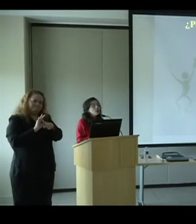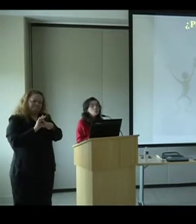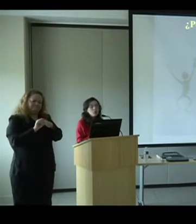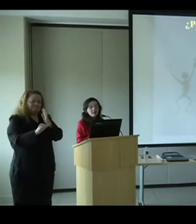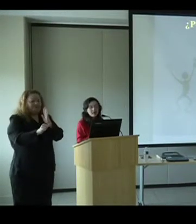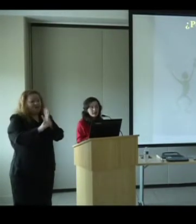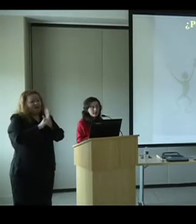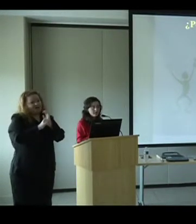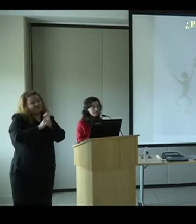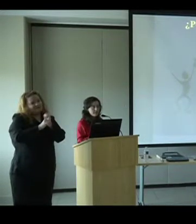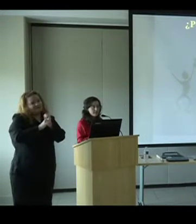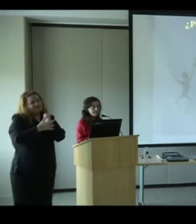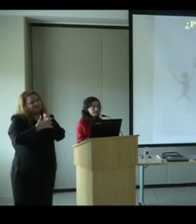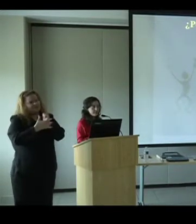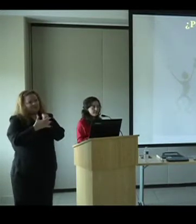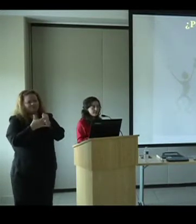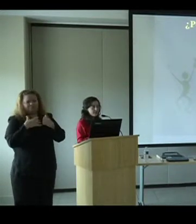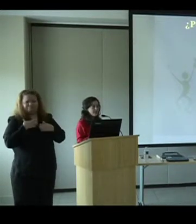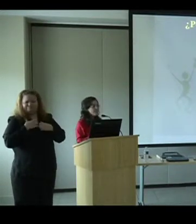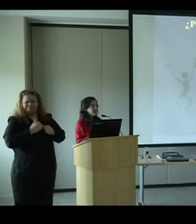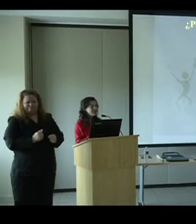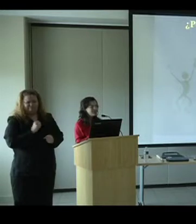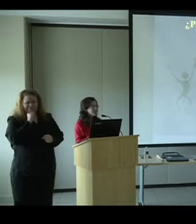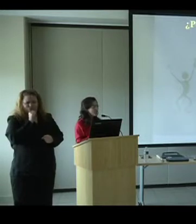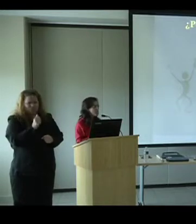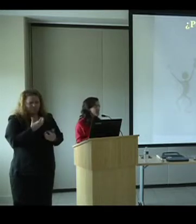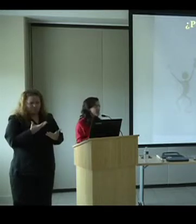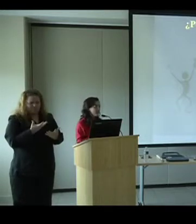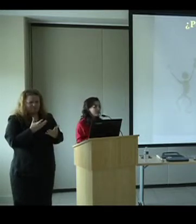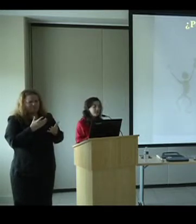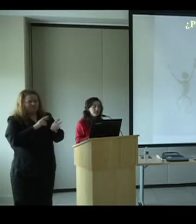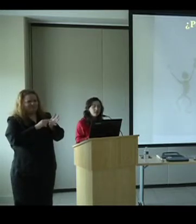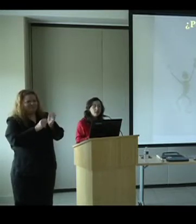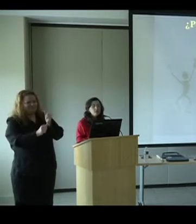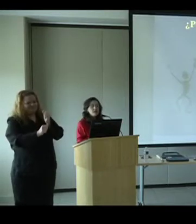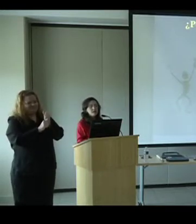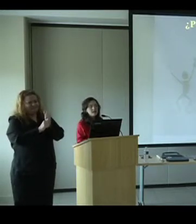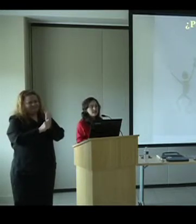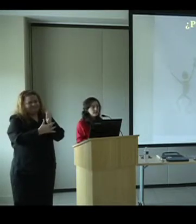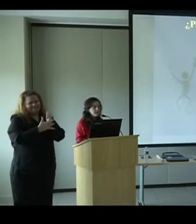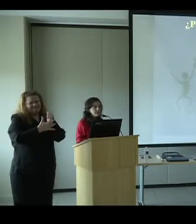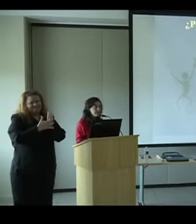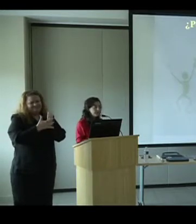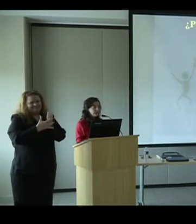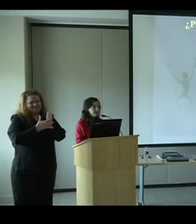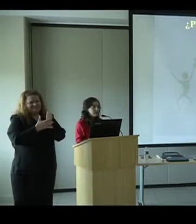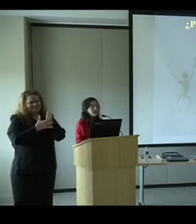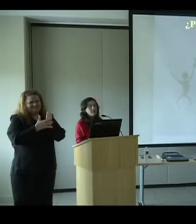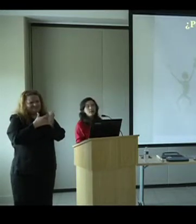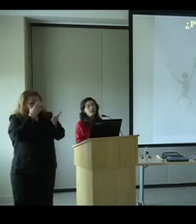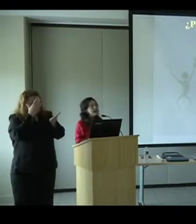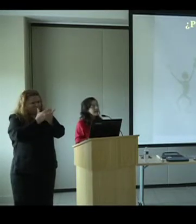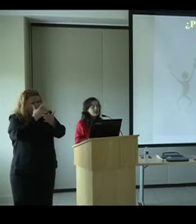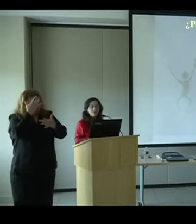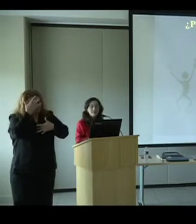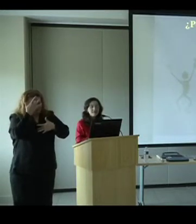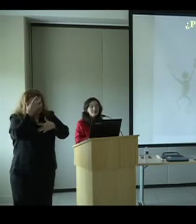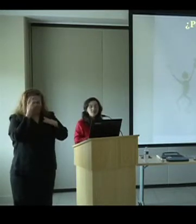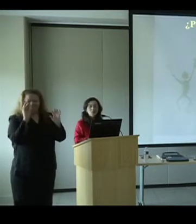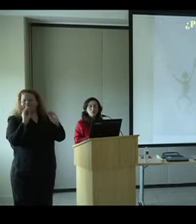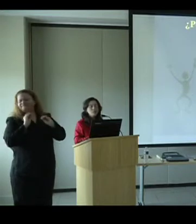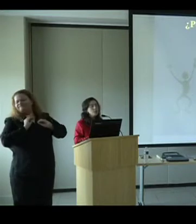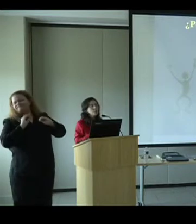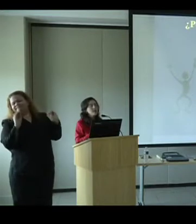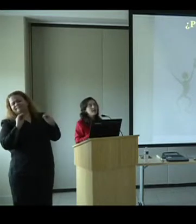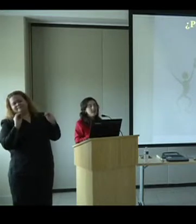tecnológica no cura nada que con asistencia tecnológica esta persona se le va a curar la dislexia se eleva nada no